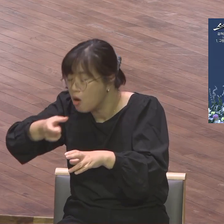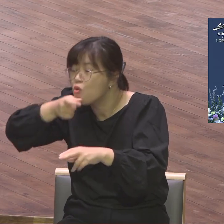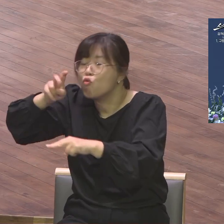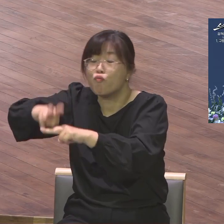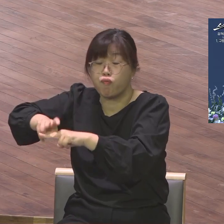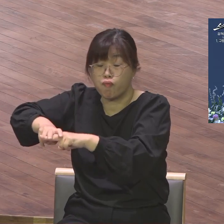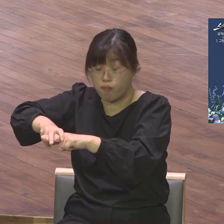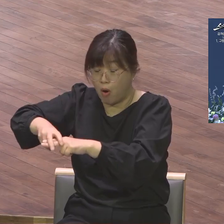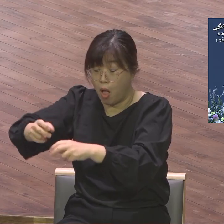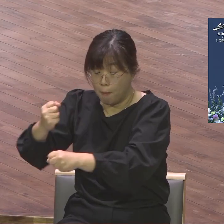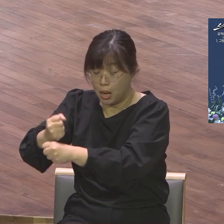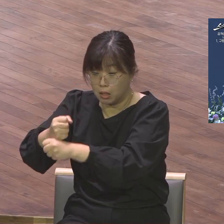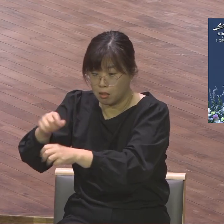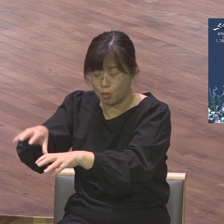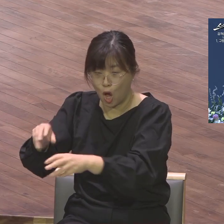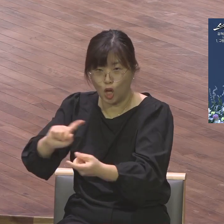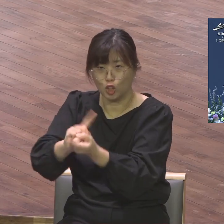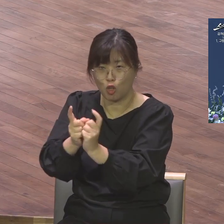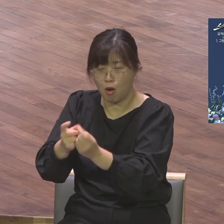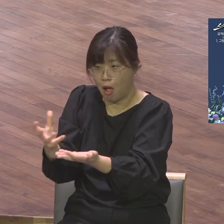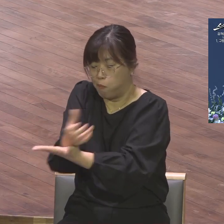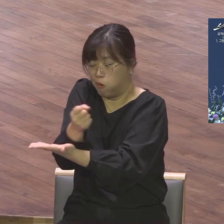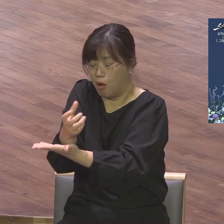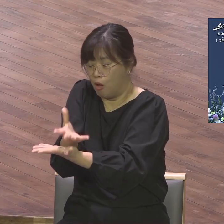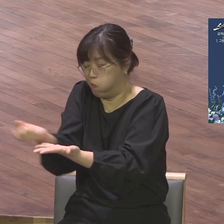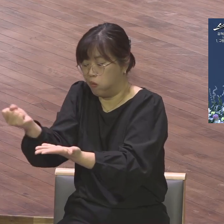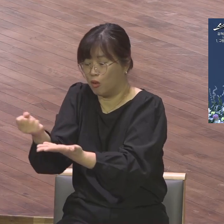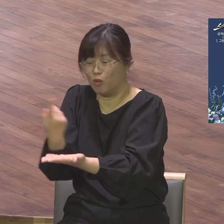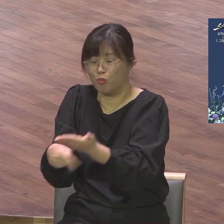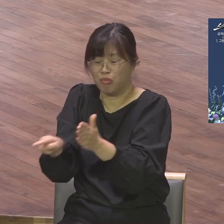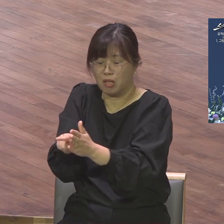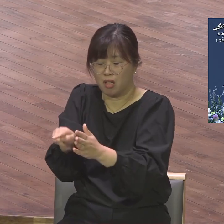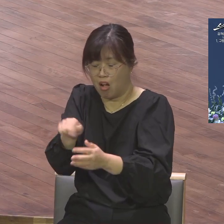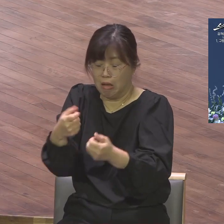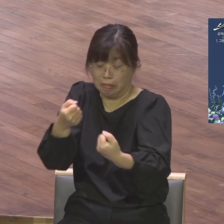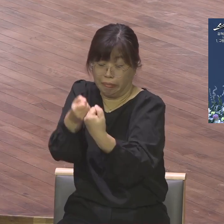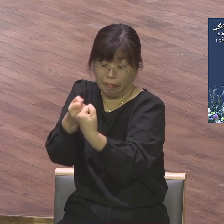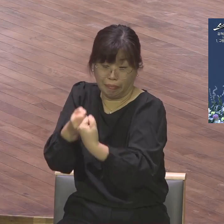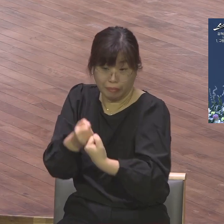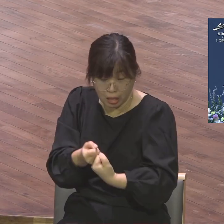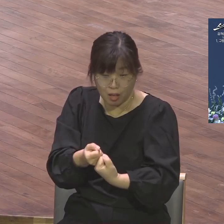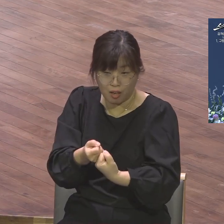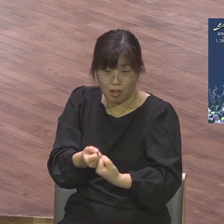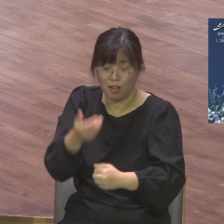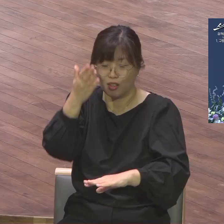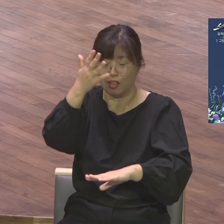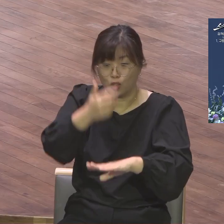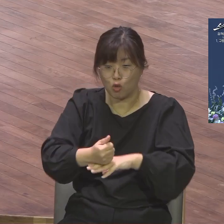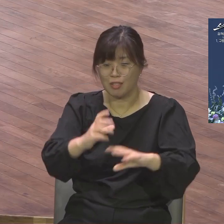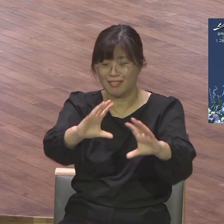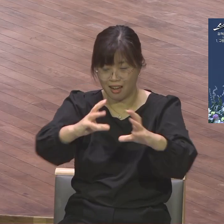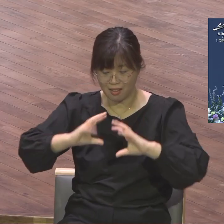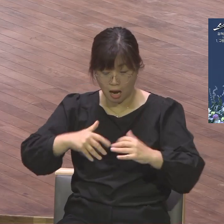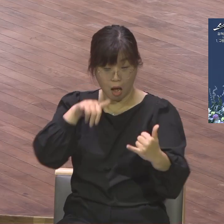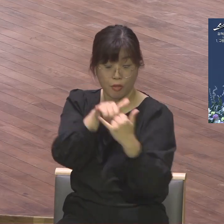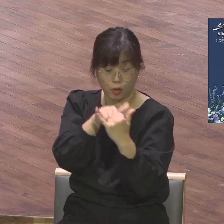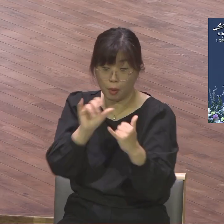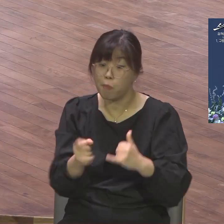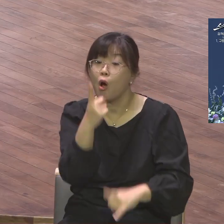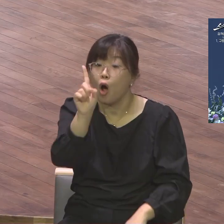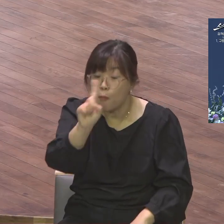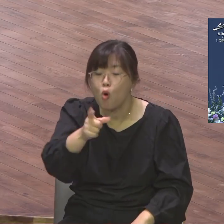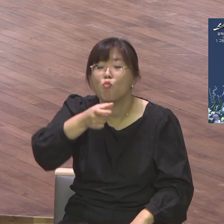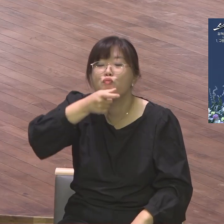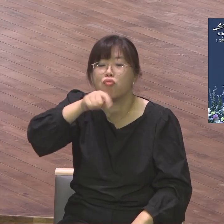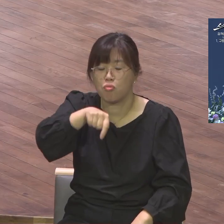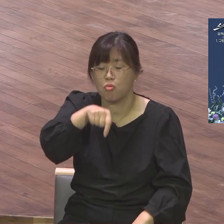다 건강해가 물 파는 또 불에서 또 빼앗어. 그 또 뺏기고 하나님 나중에는 물에 근을 줘버려. 뭐